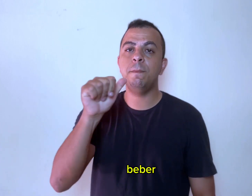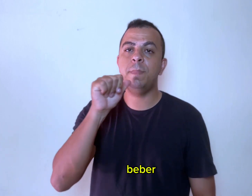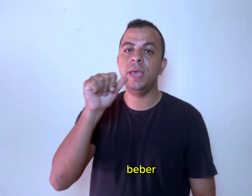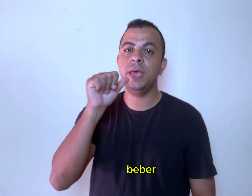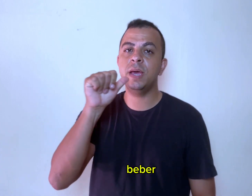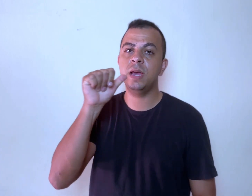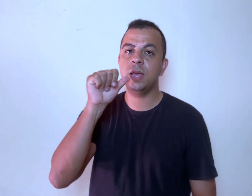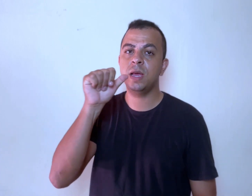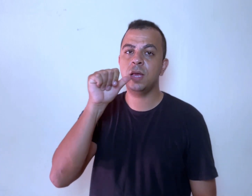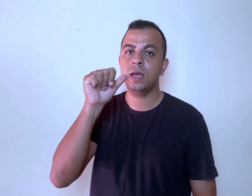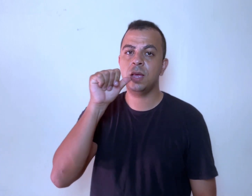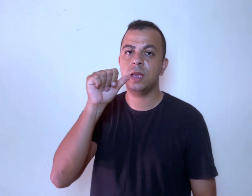beber